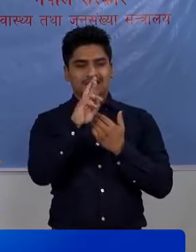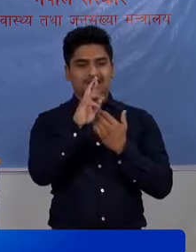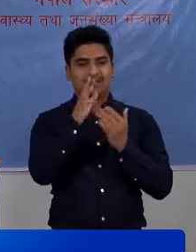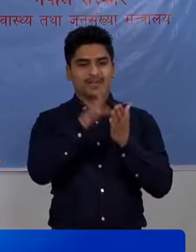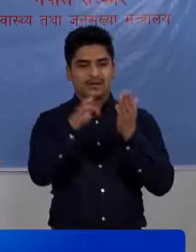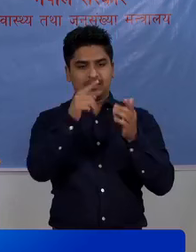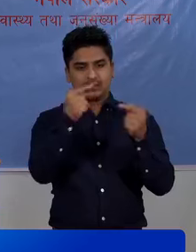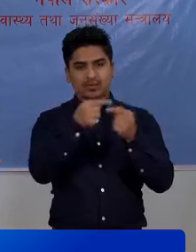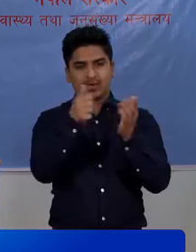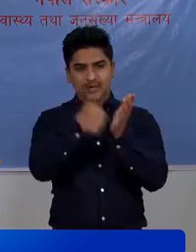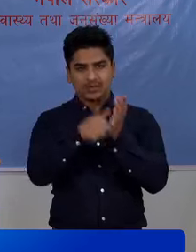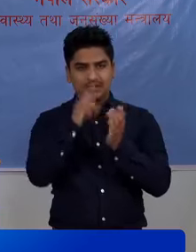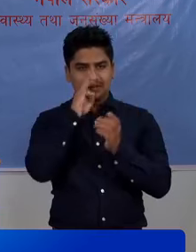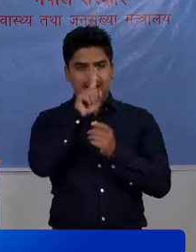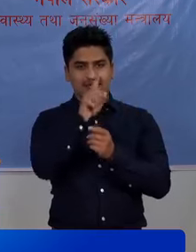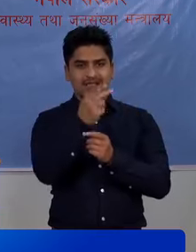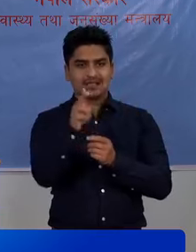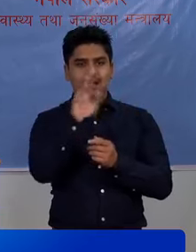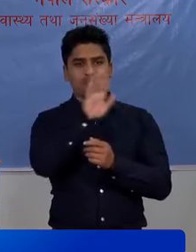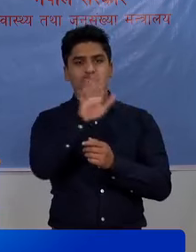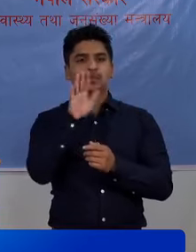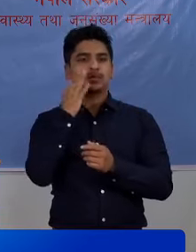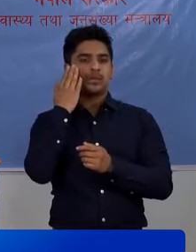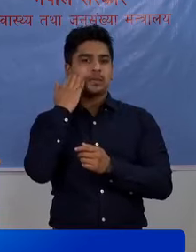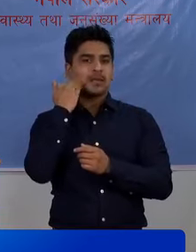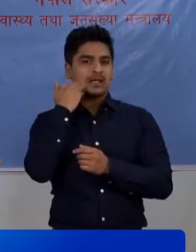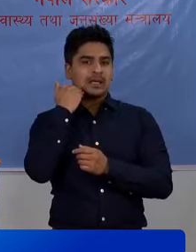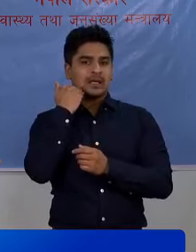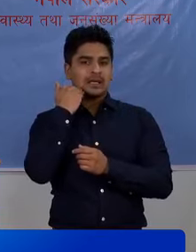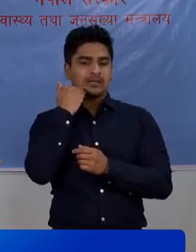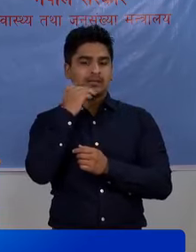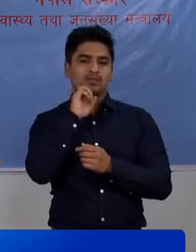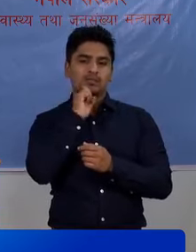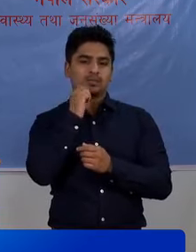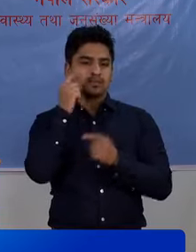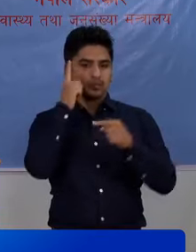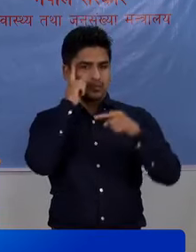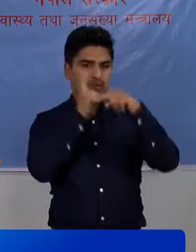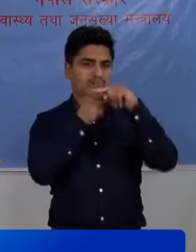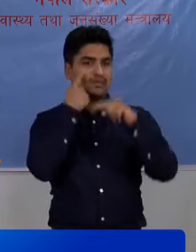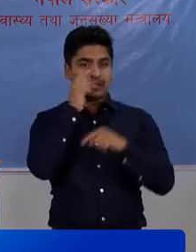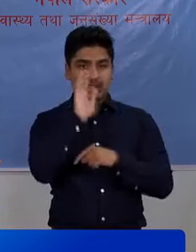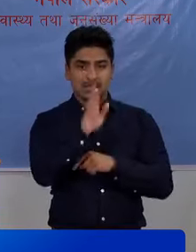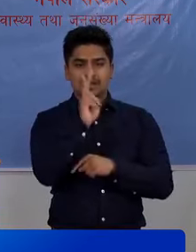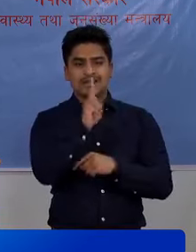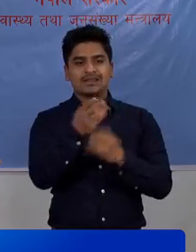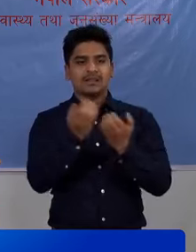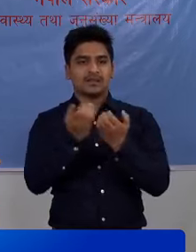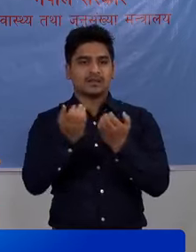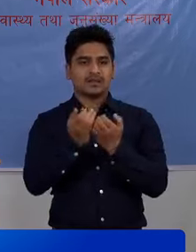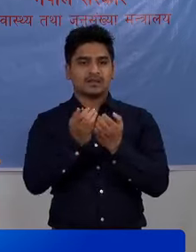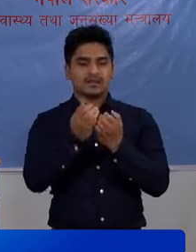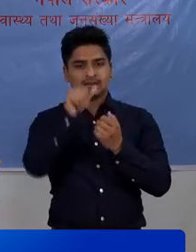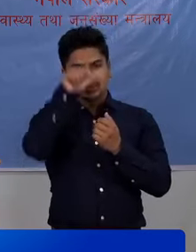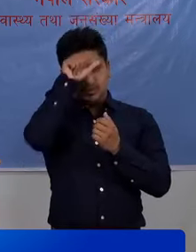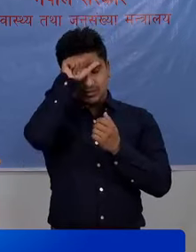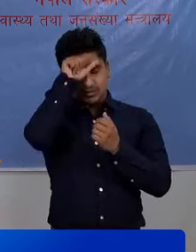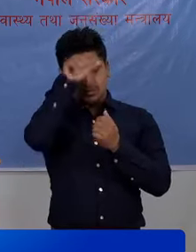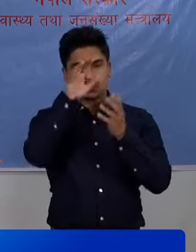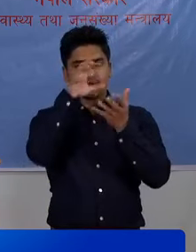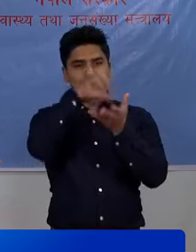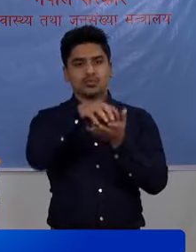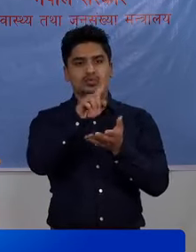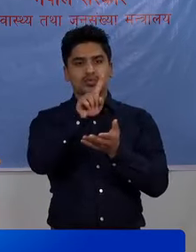नमुना परिक्षेन मा एक जाना 15 बर्षे महिला मा पोजिटिव देखिये को छा तेसे गरी जनकपूर का